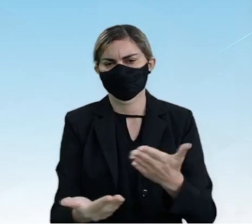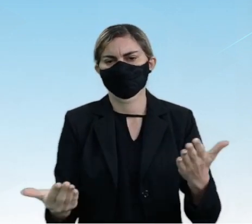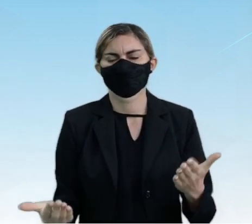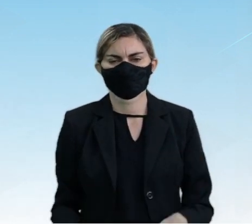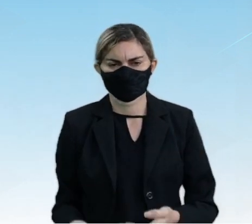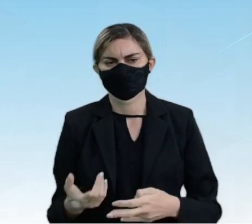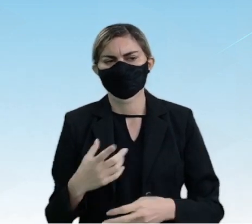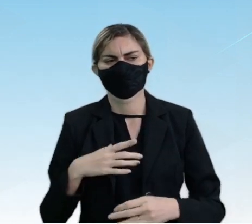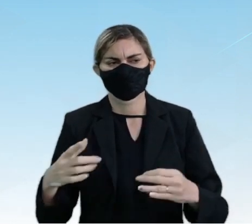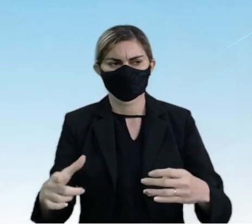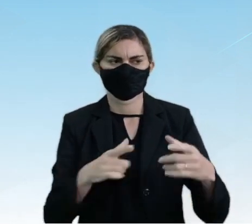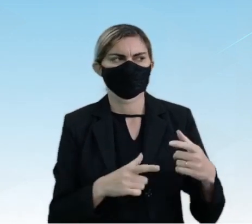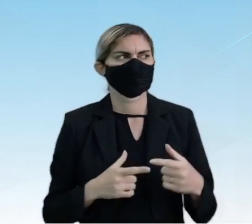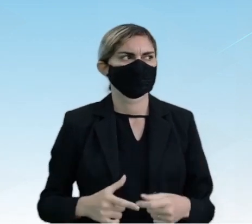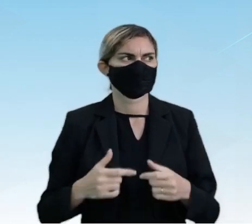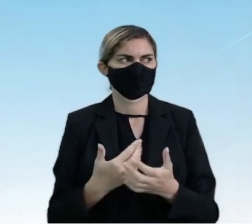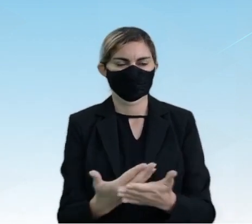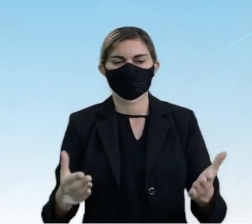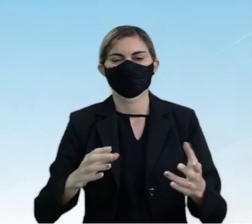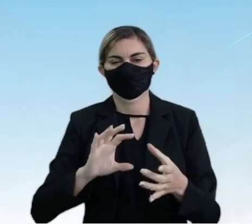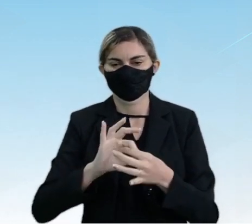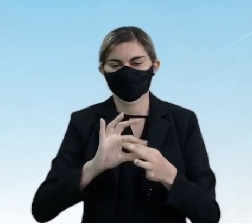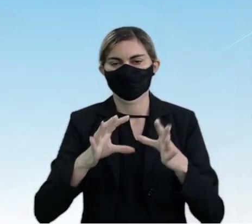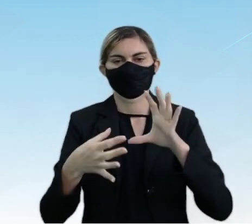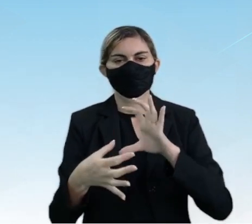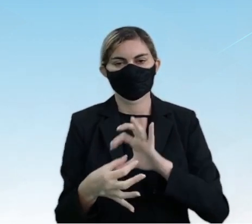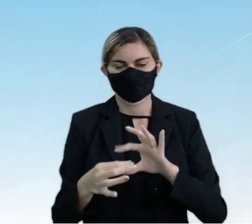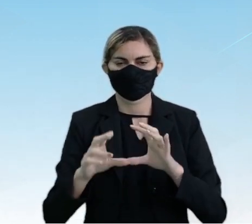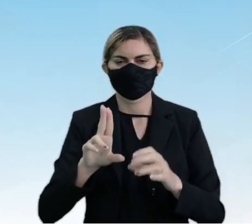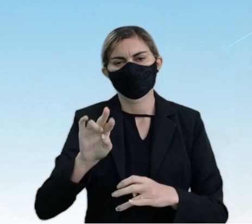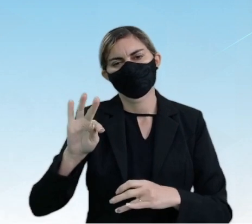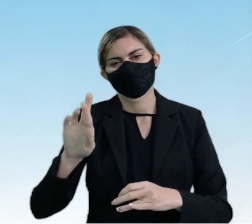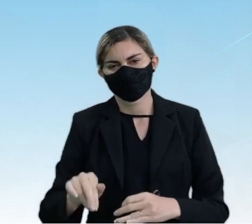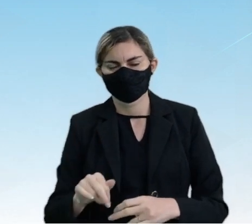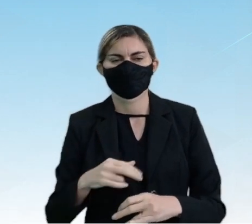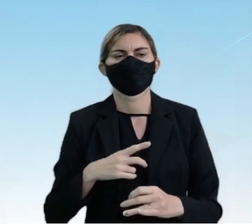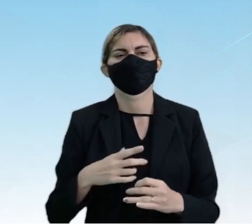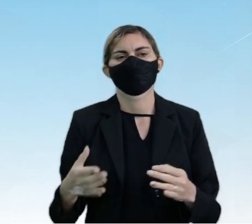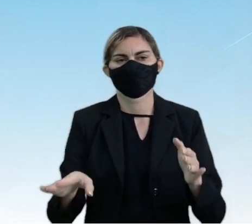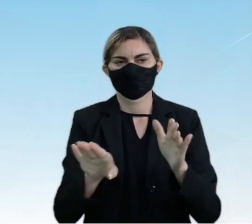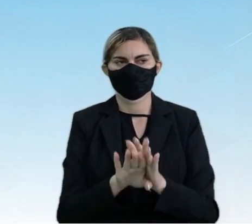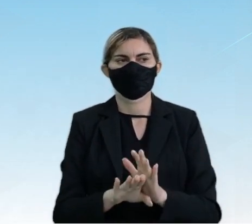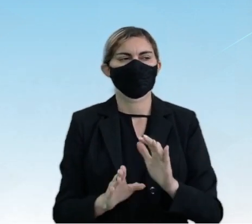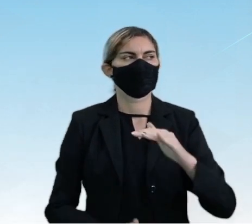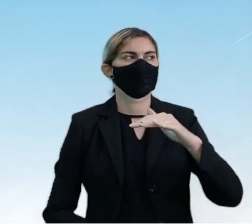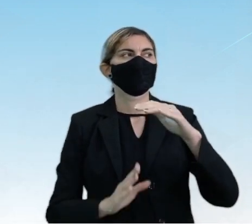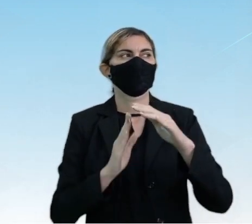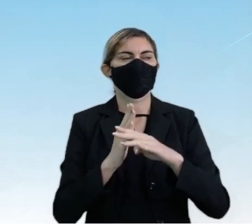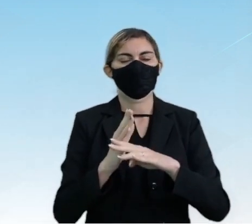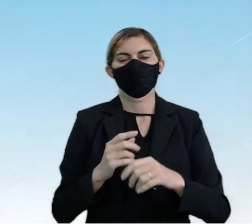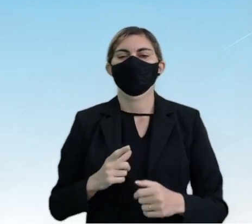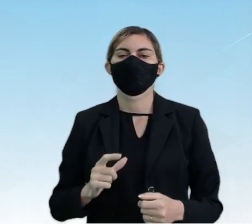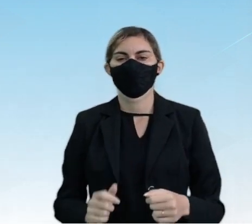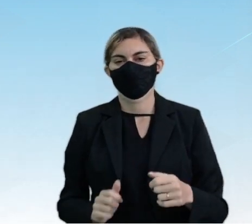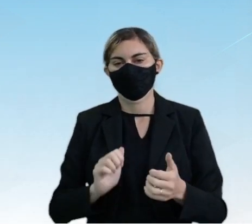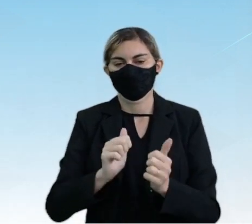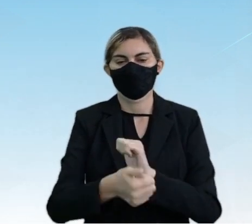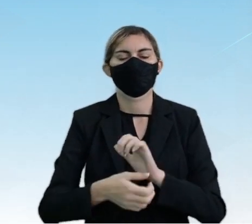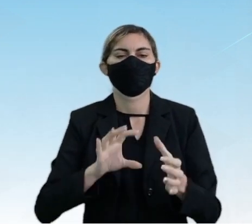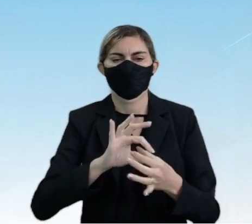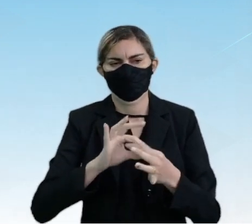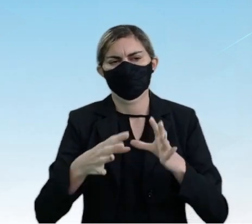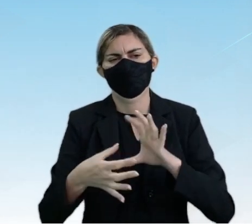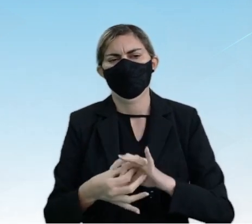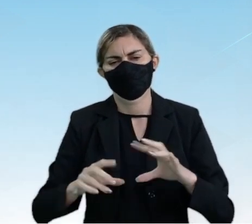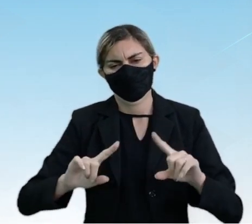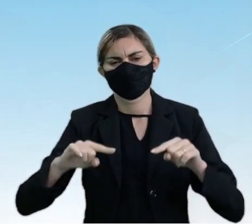esses territórios, né? Além do olímpico, que seria o ultra, o master, né? O chegar no topo, né, de um atleta, mas tem os seus campeonatos